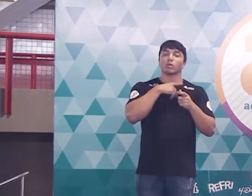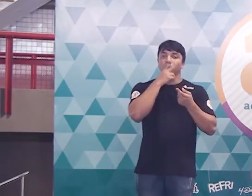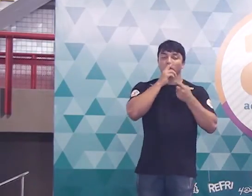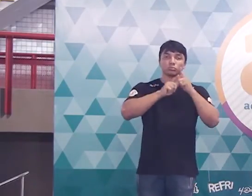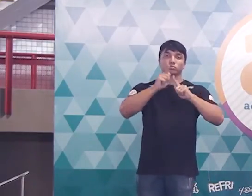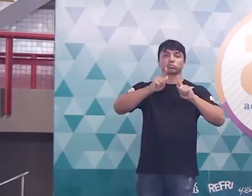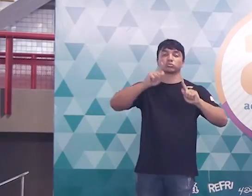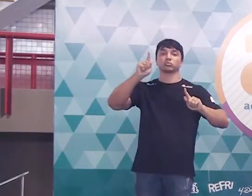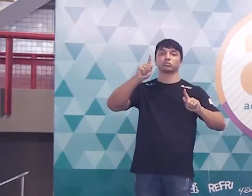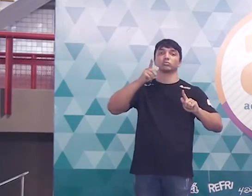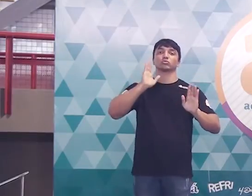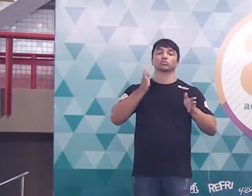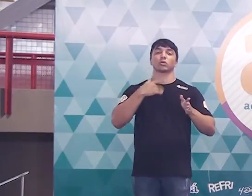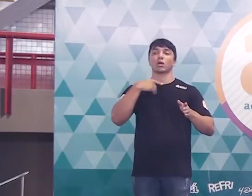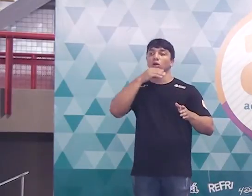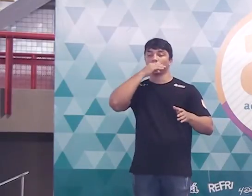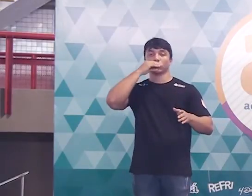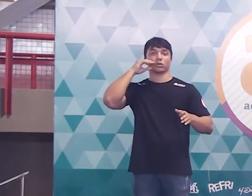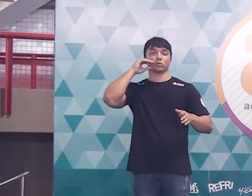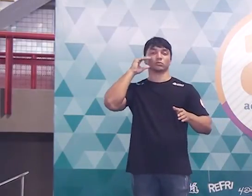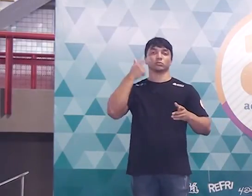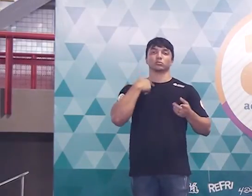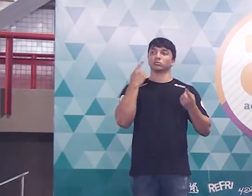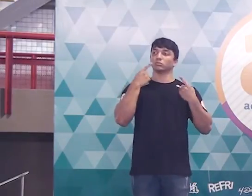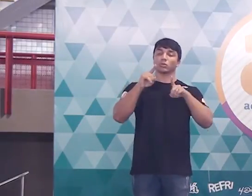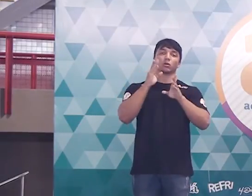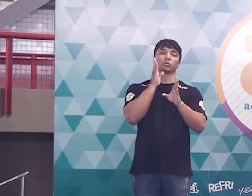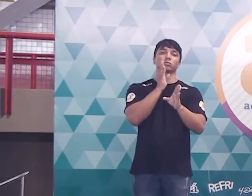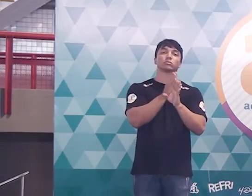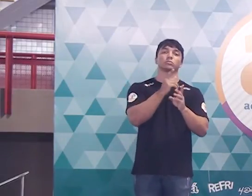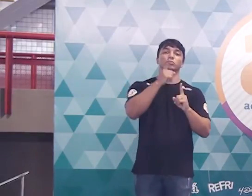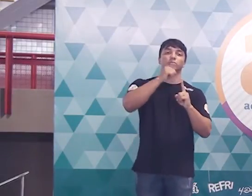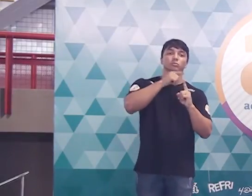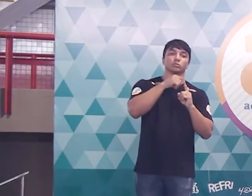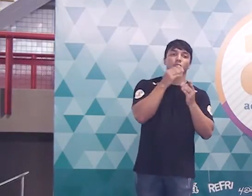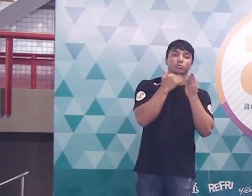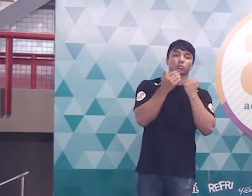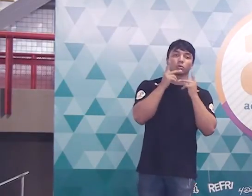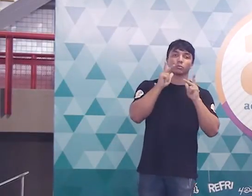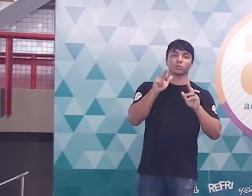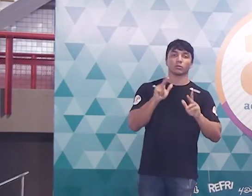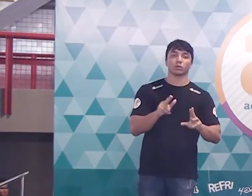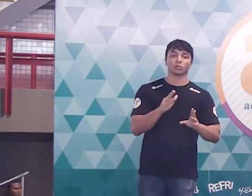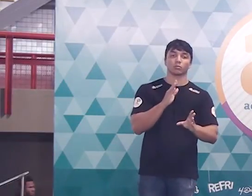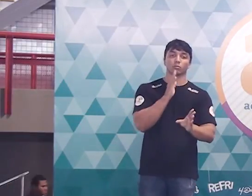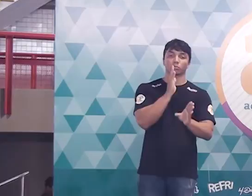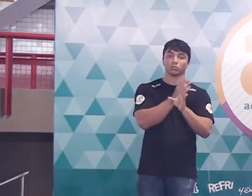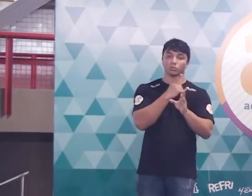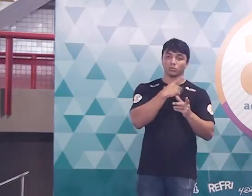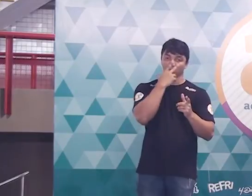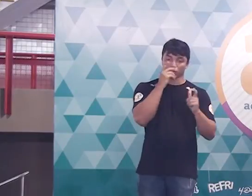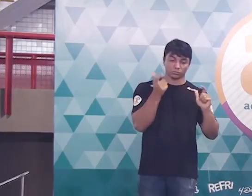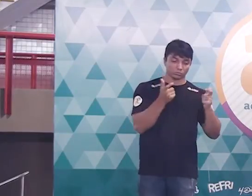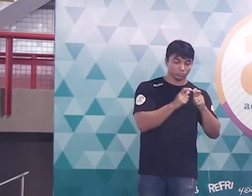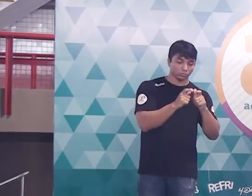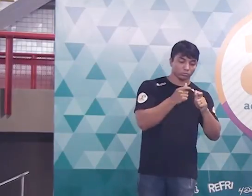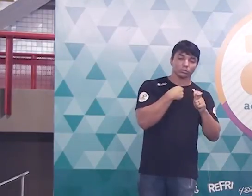competir com o animal o quê? Adulto, pelo mesmo tipo de alimento. Porque se as fases